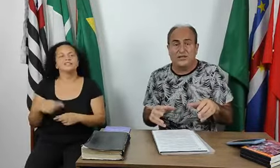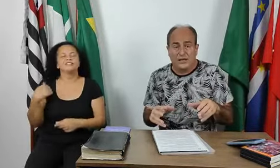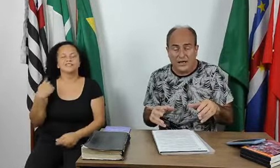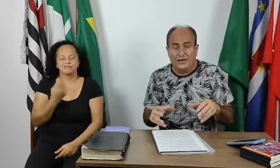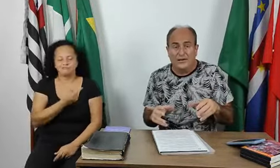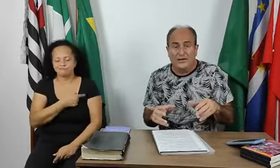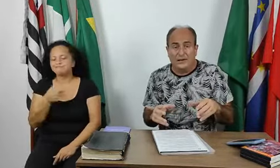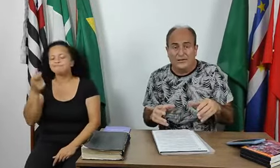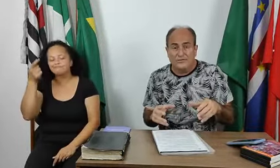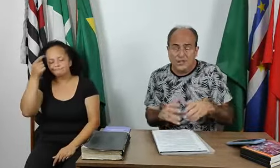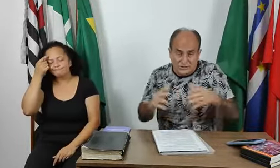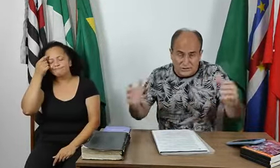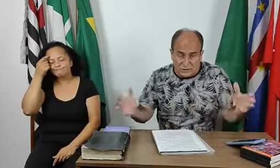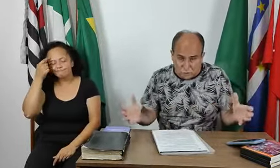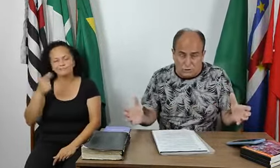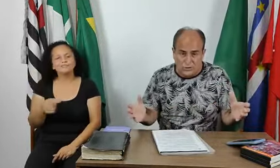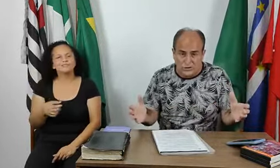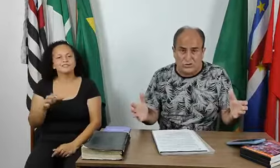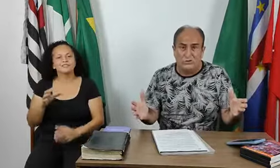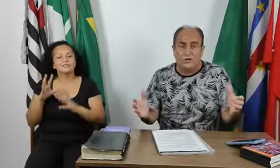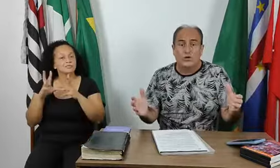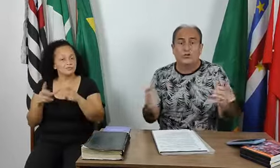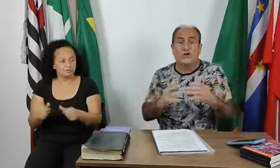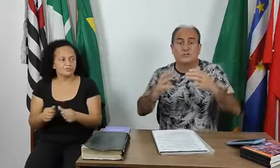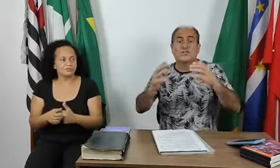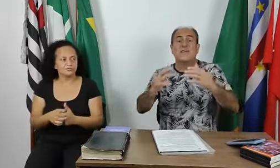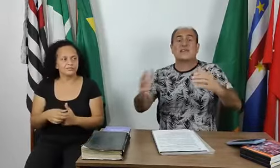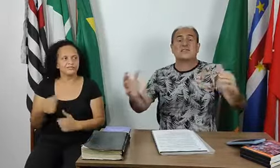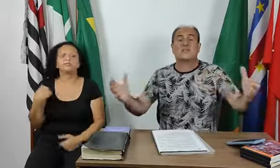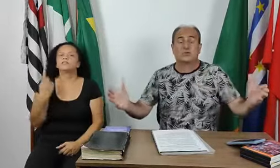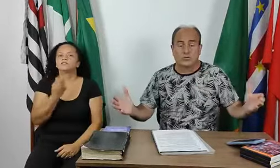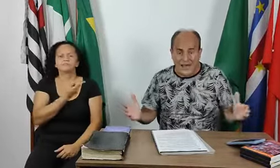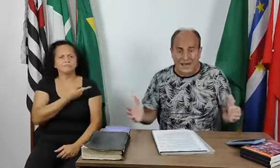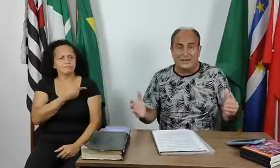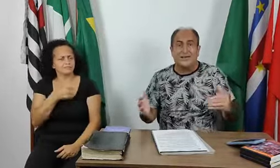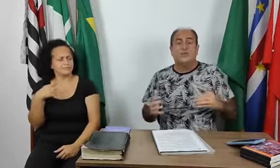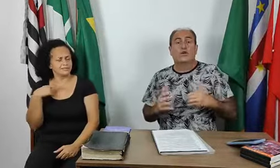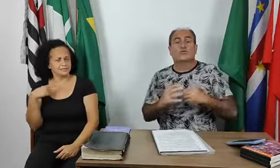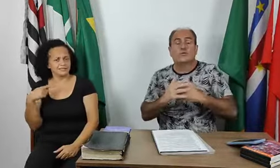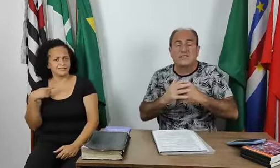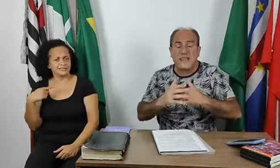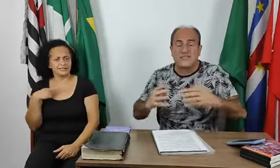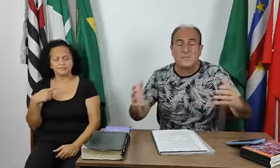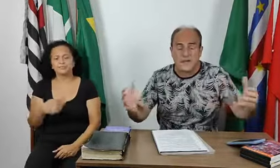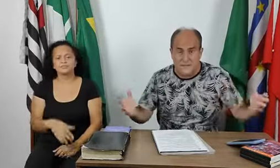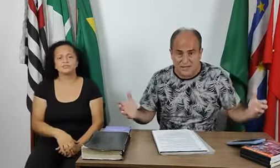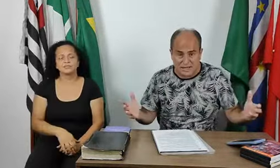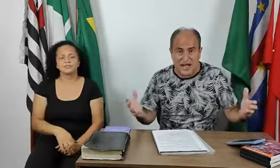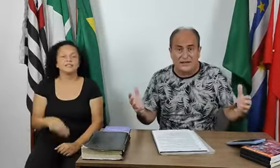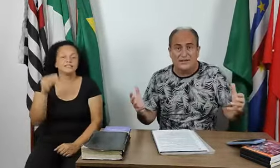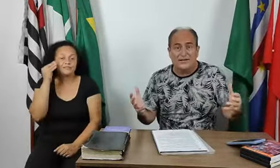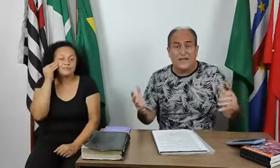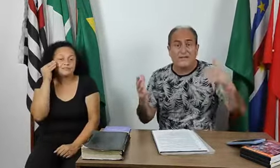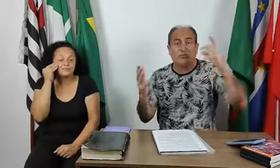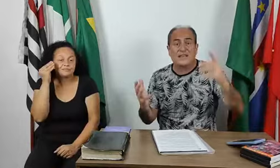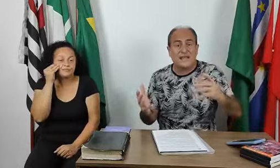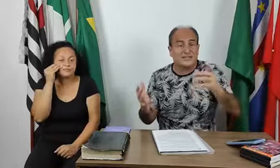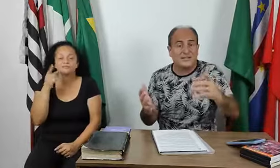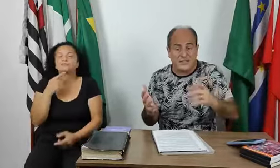consequentemente, diante de tudo isso, nós vamos desfrutar, nós vamos experimentar